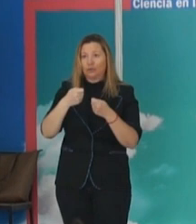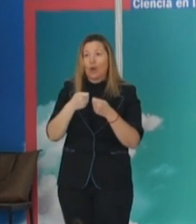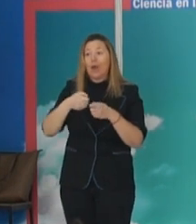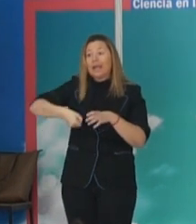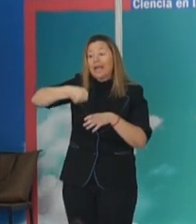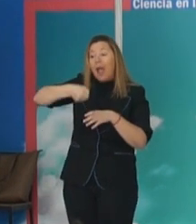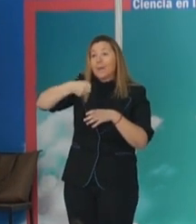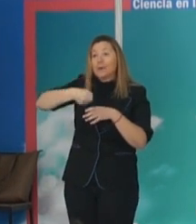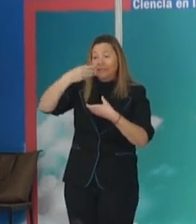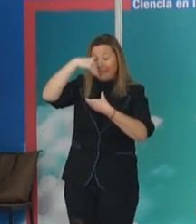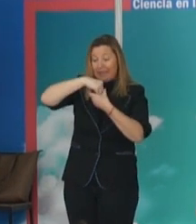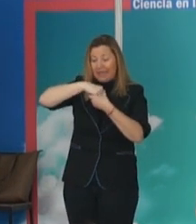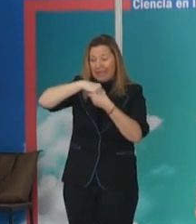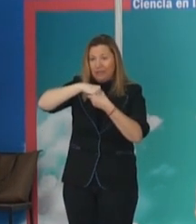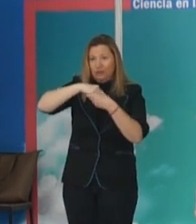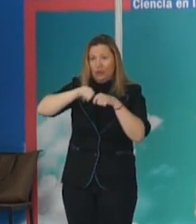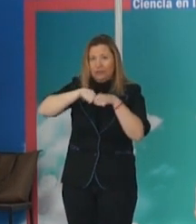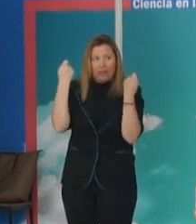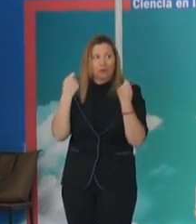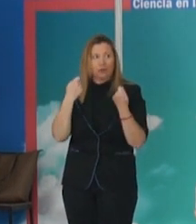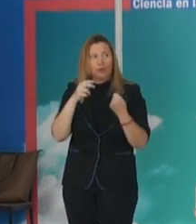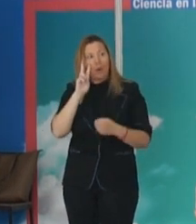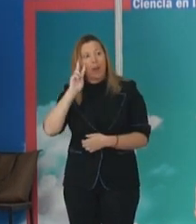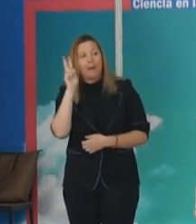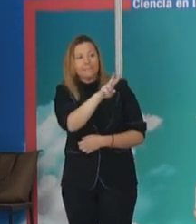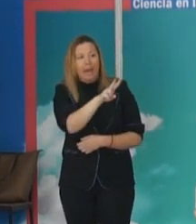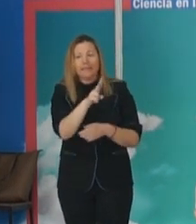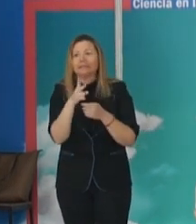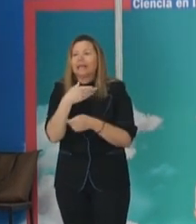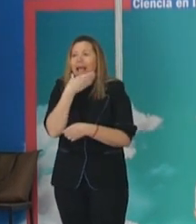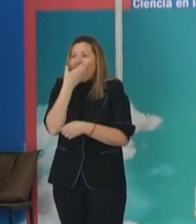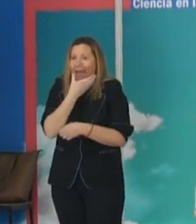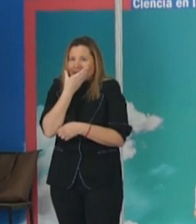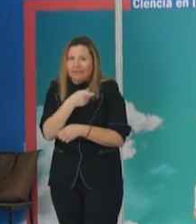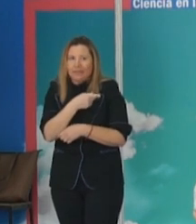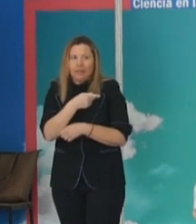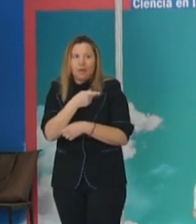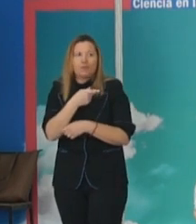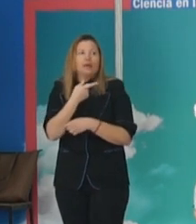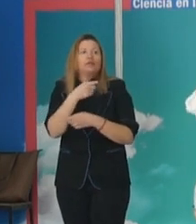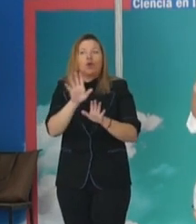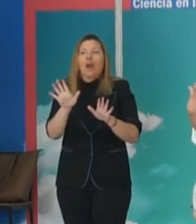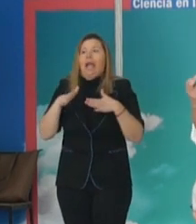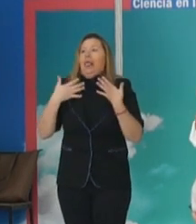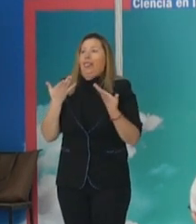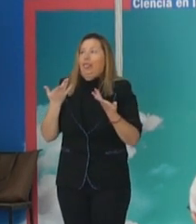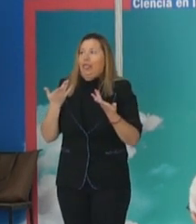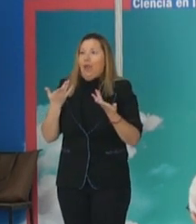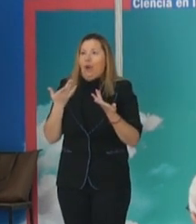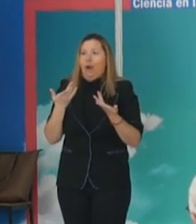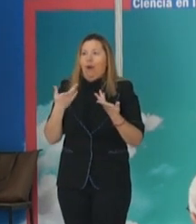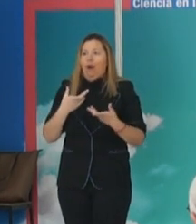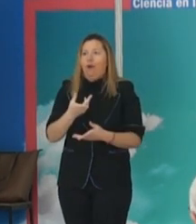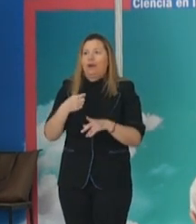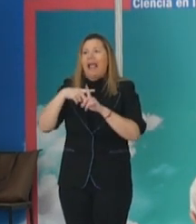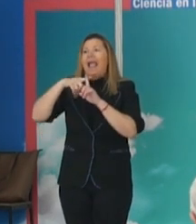la reacción, ¿vale? Si yo pusiera esto que habrá y esto, veis que está calentito porque es una reacción exotérmica, es decir, desprende